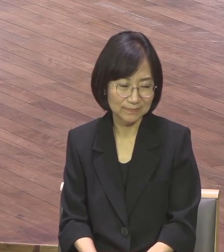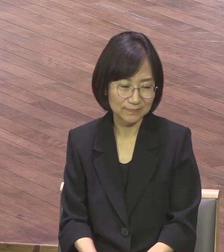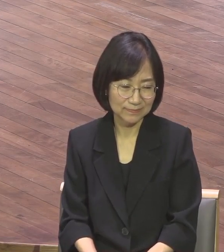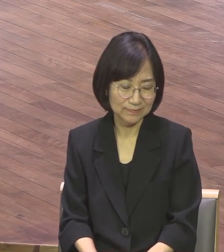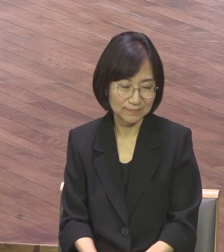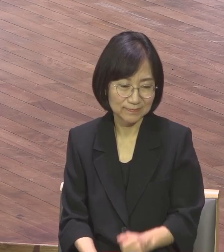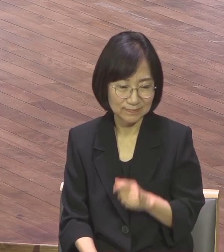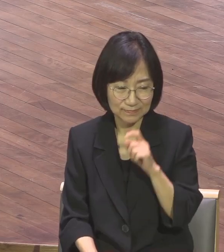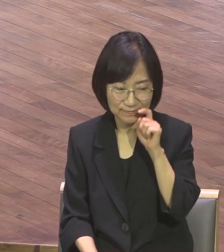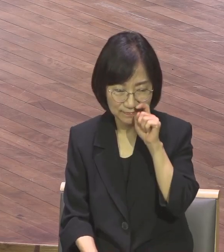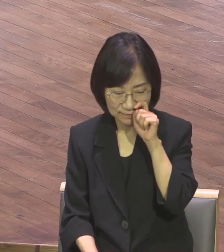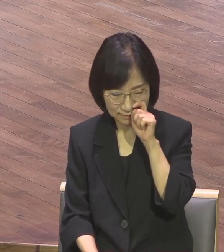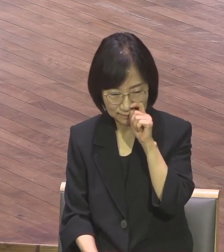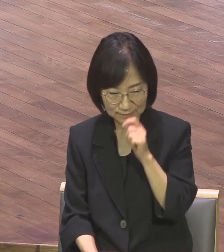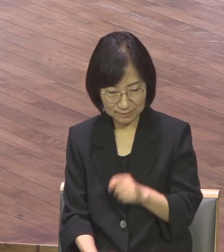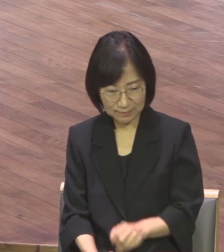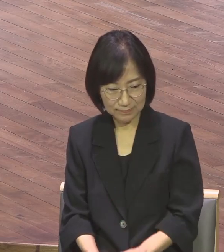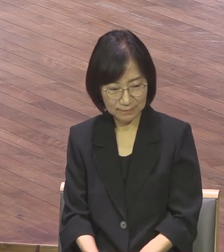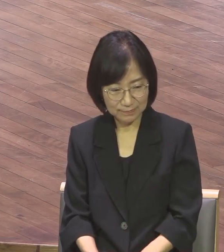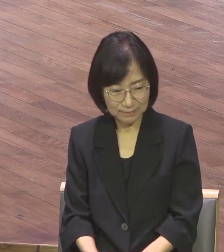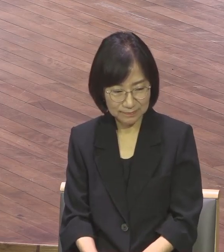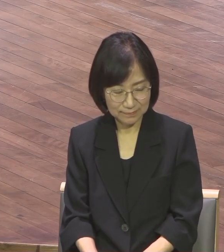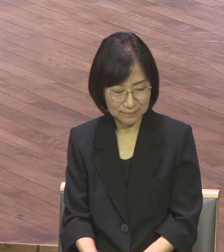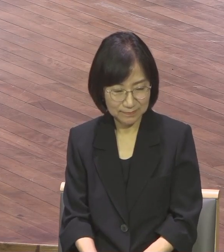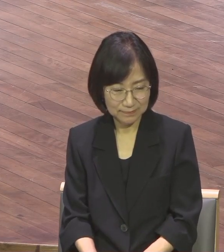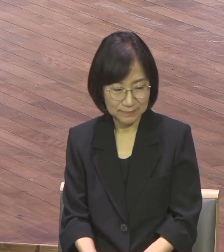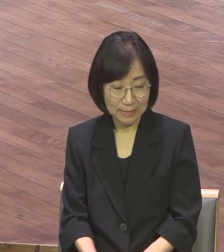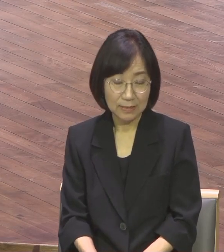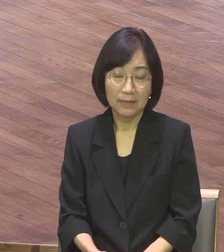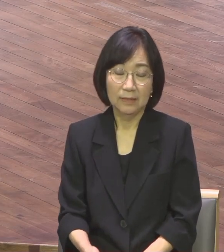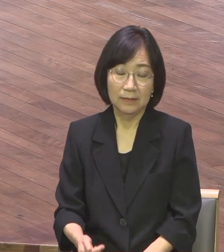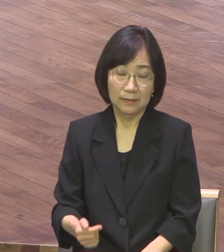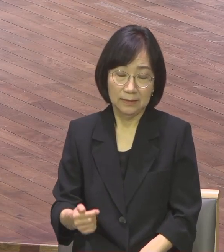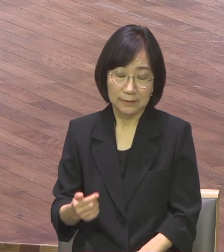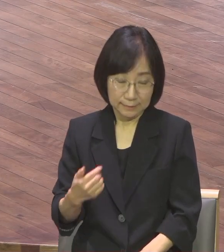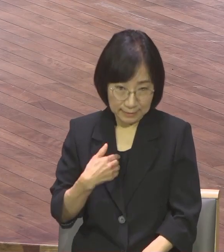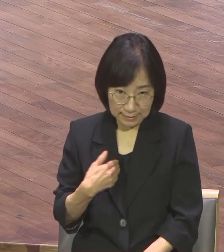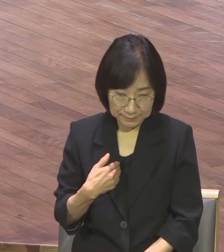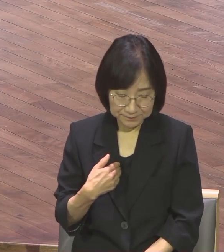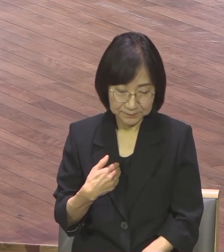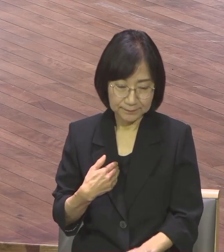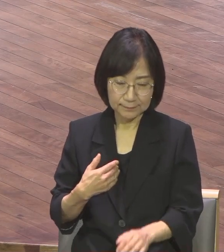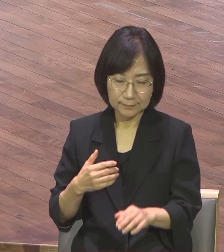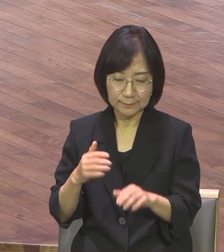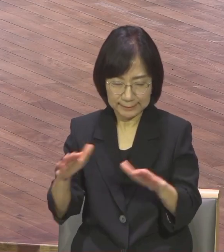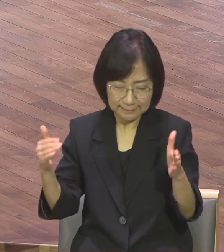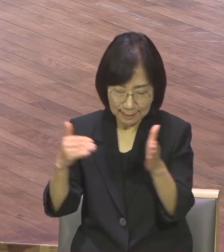가난하게 살게 합니까? 내가 참 하나님 그런 분 아니에요.